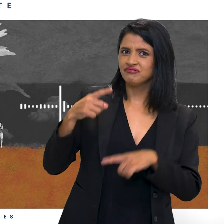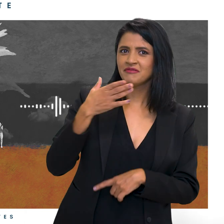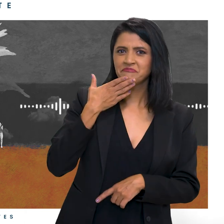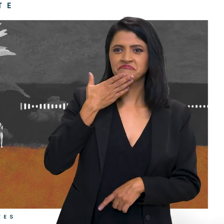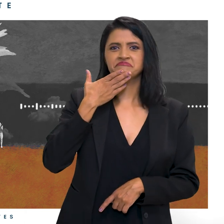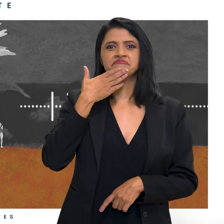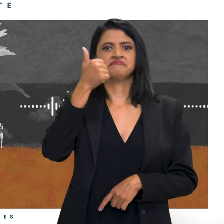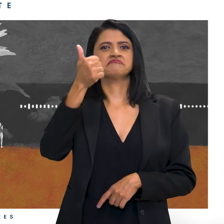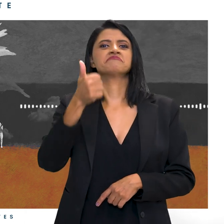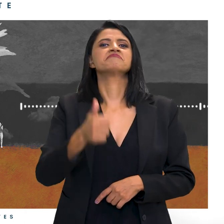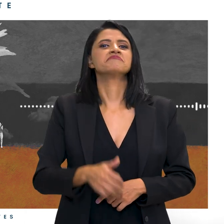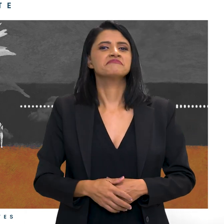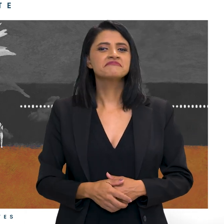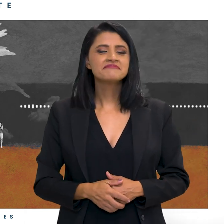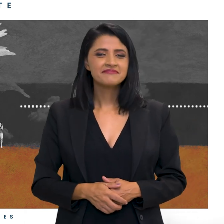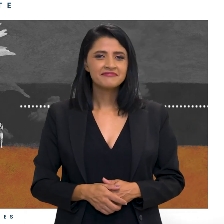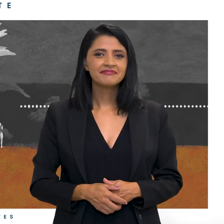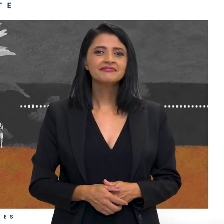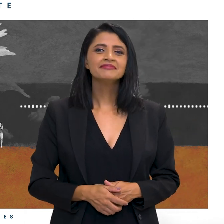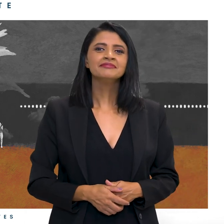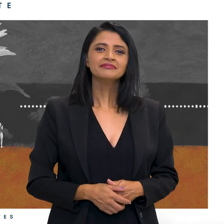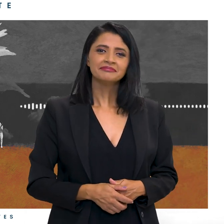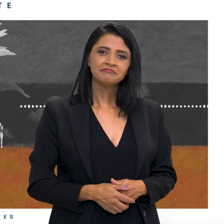bom upgrade na carreira, hein?